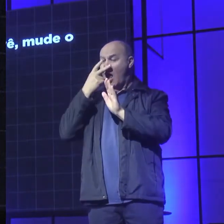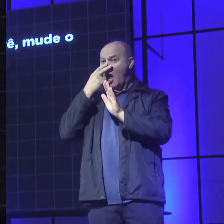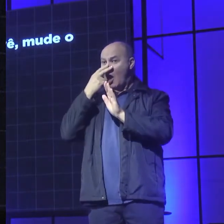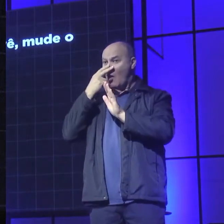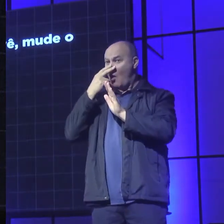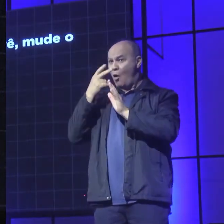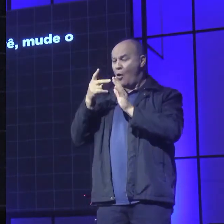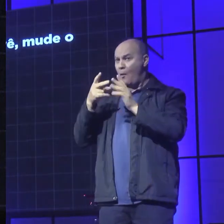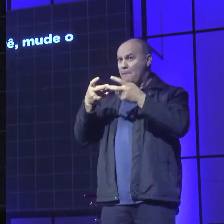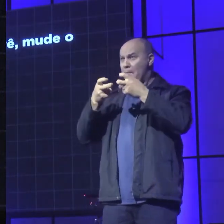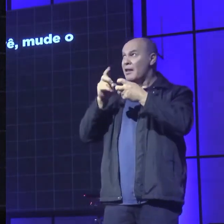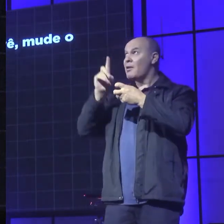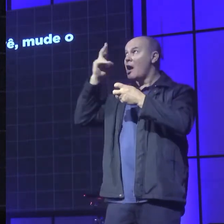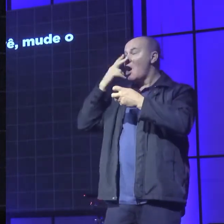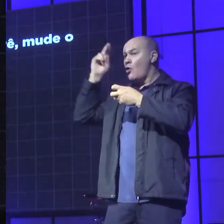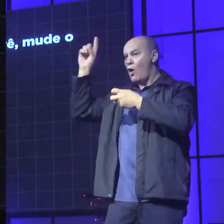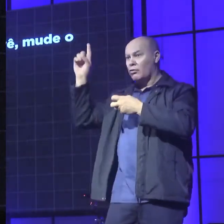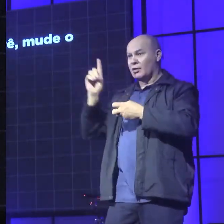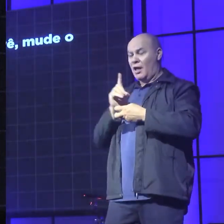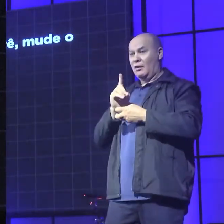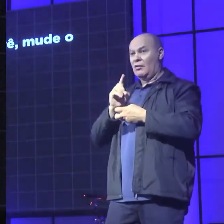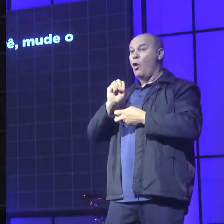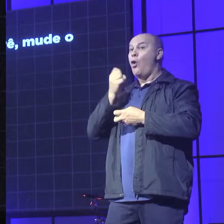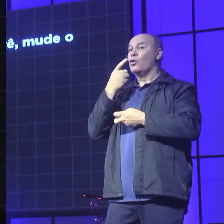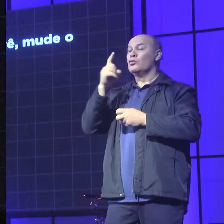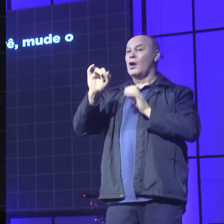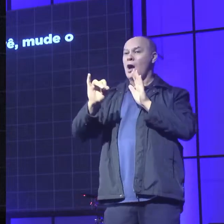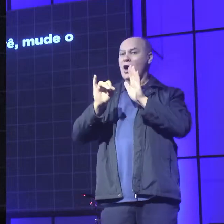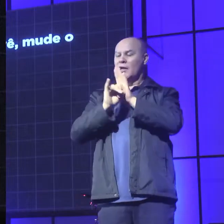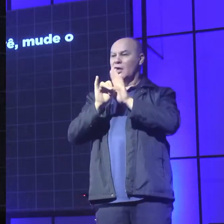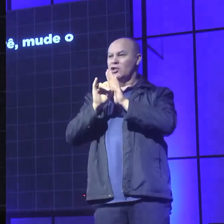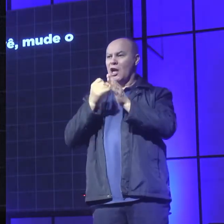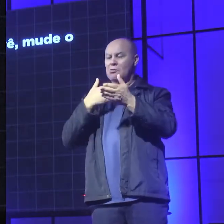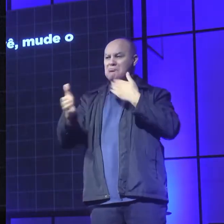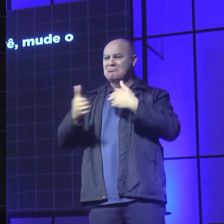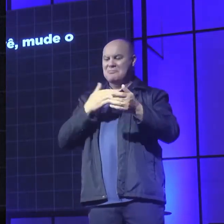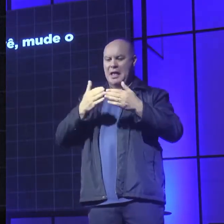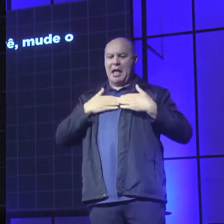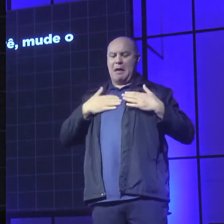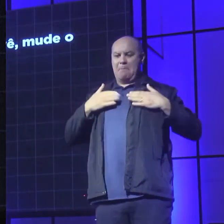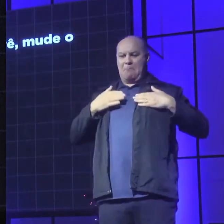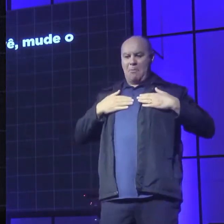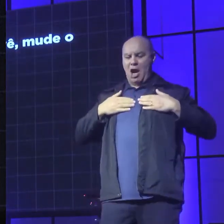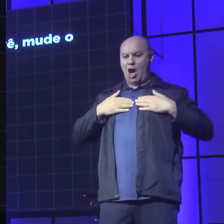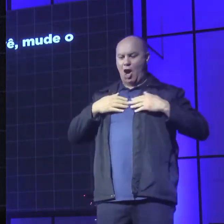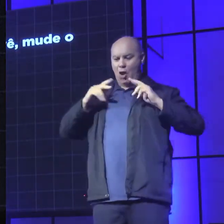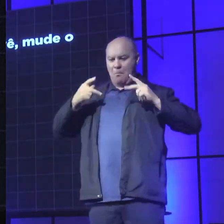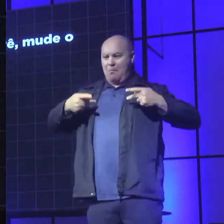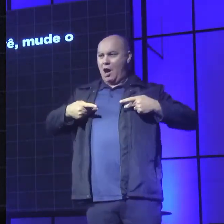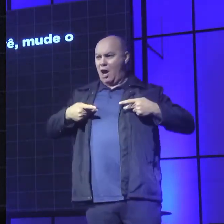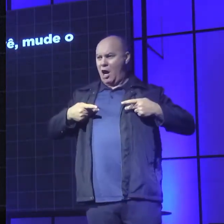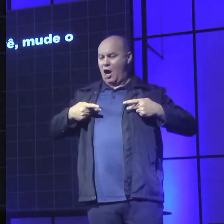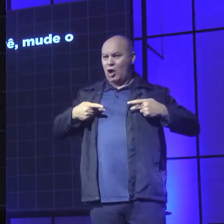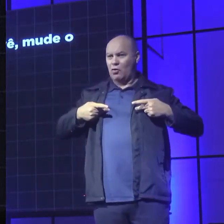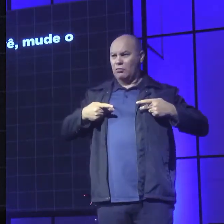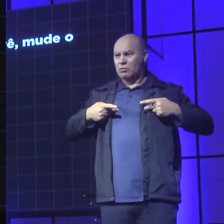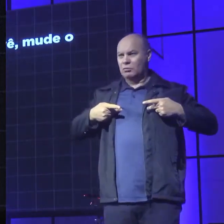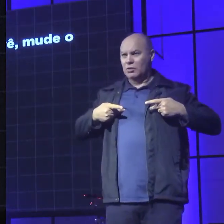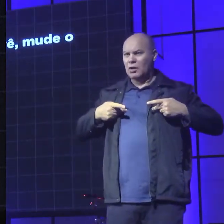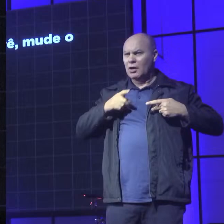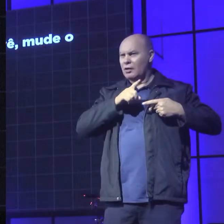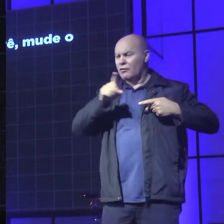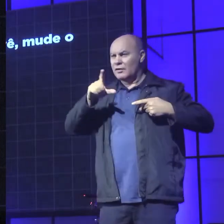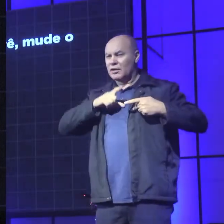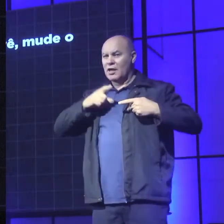sua verdade. Porque às vezes a cultura está lhe dizendo uma fake news, dizendo, não, você é o cara, você pode, você é